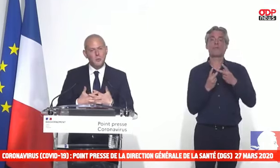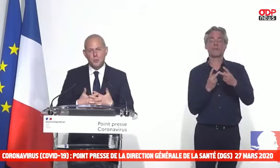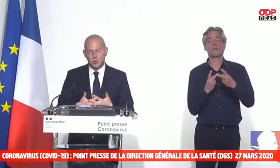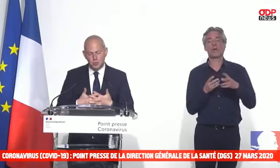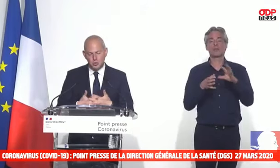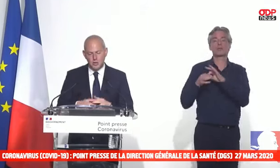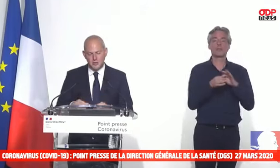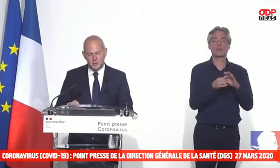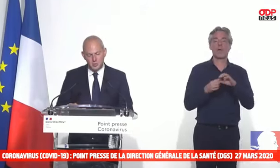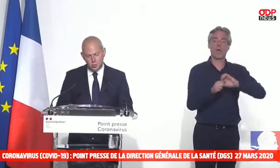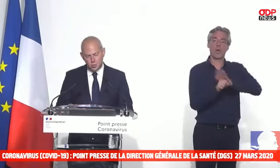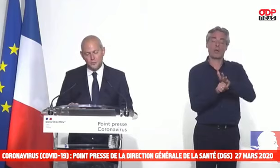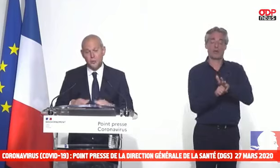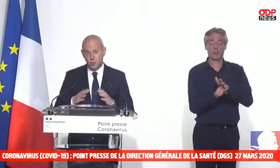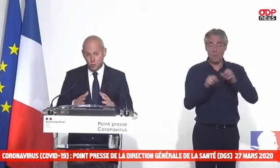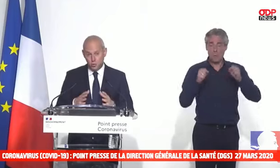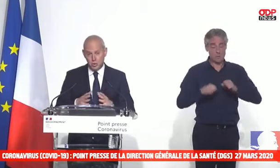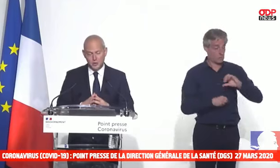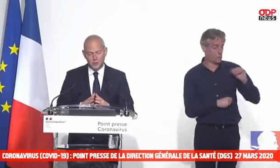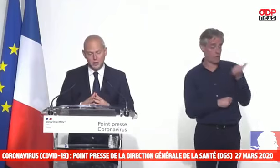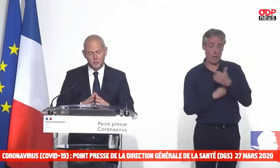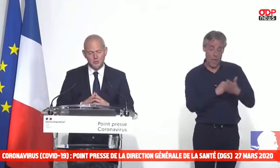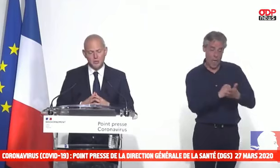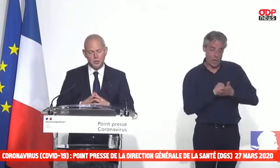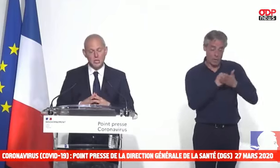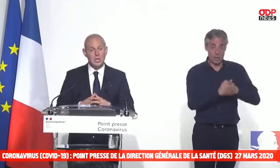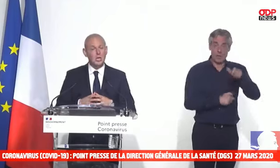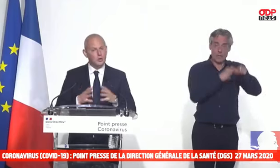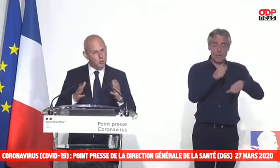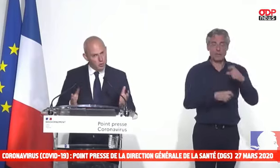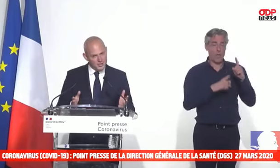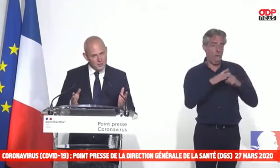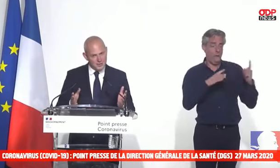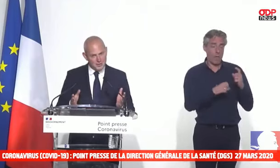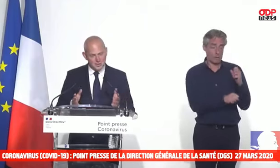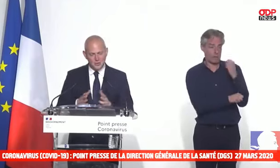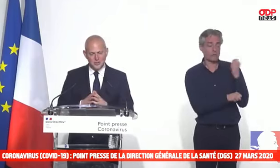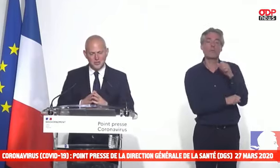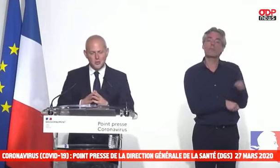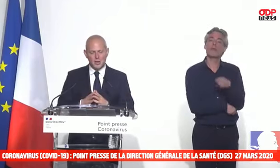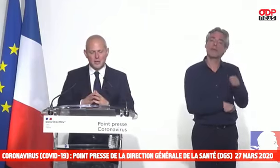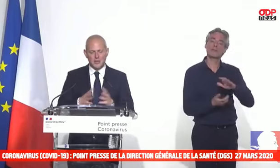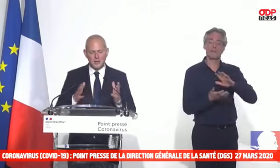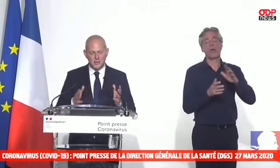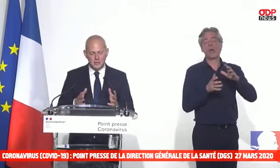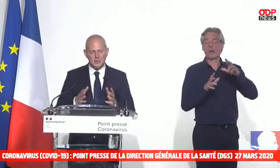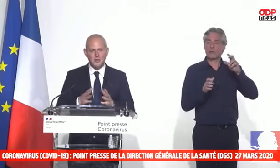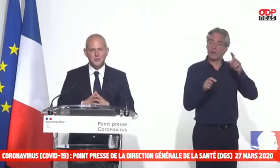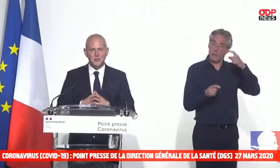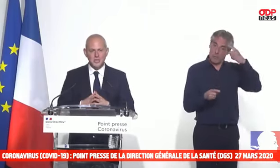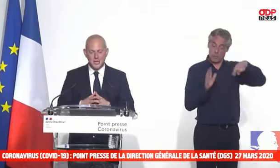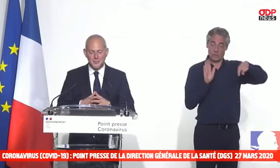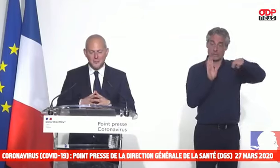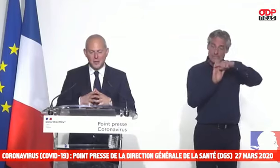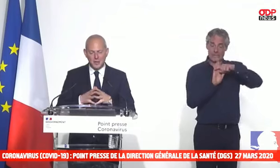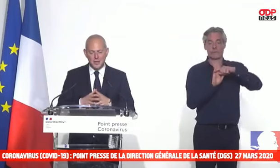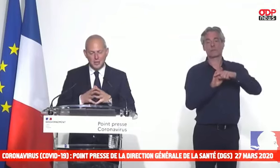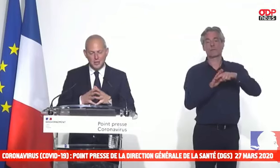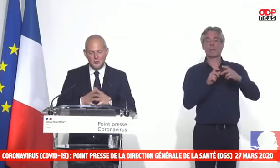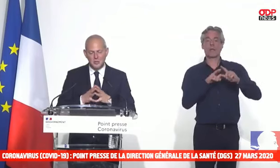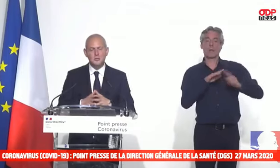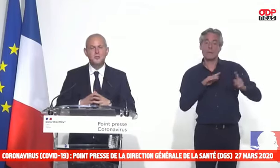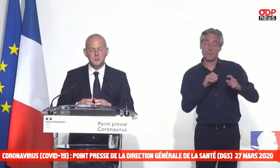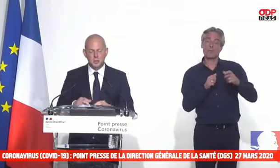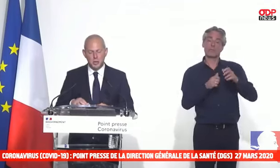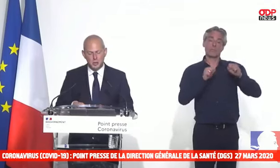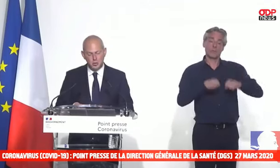permet de prendre soin les uns des autres, surtout des personnes les plus isolées, dans le respect strict des gestes barrières et de la distanciation sociale, et il est